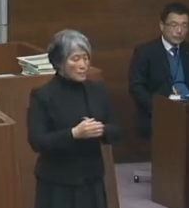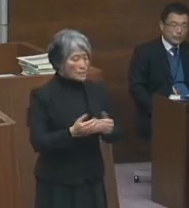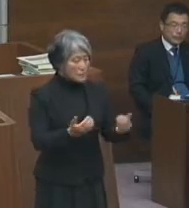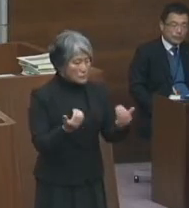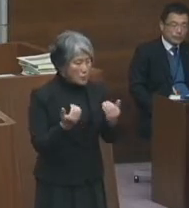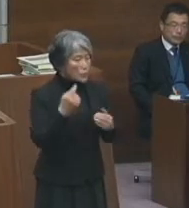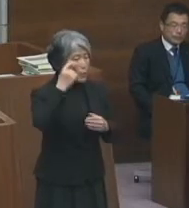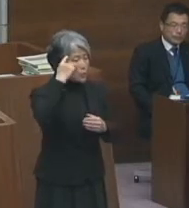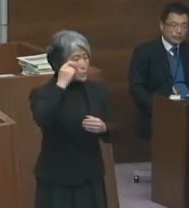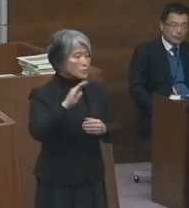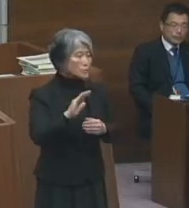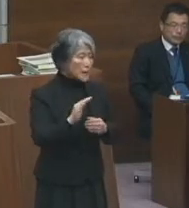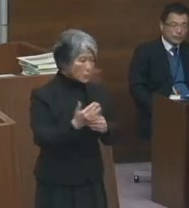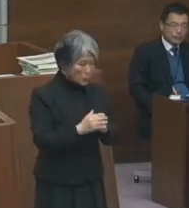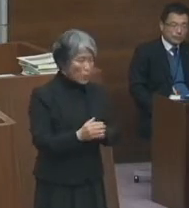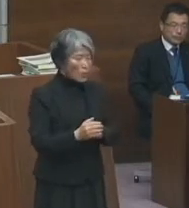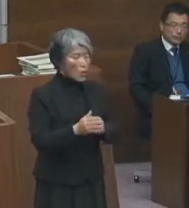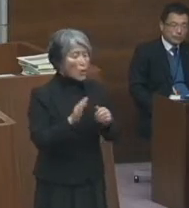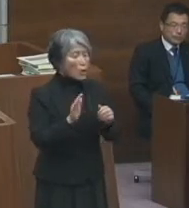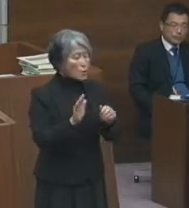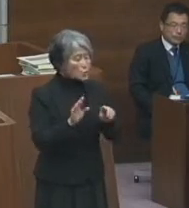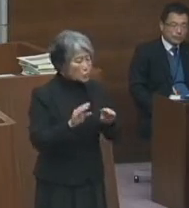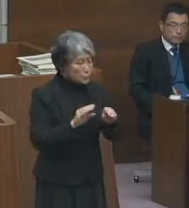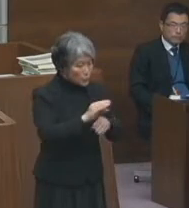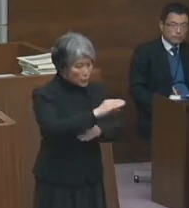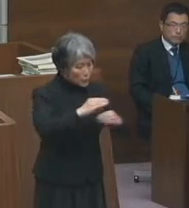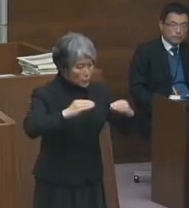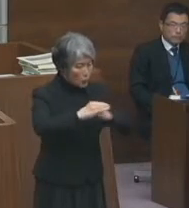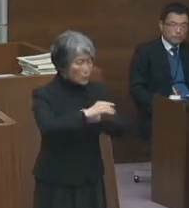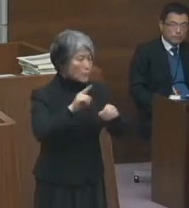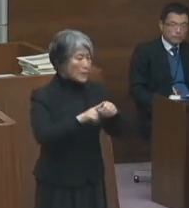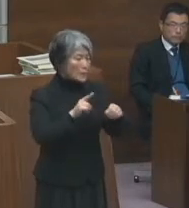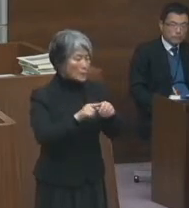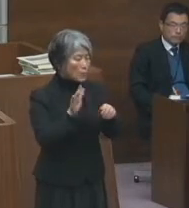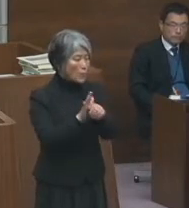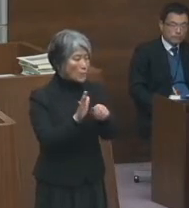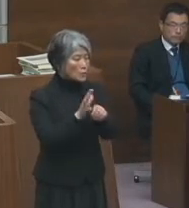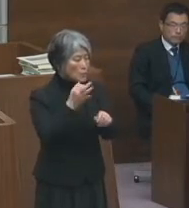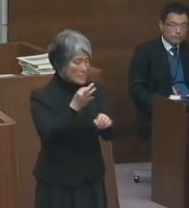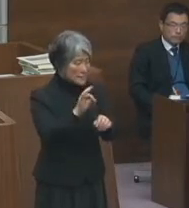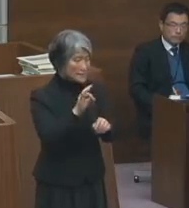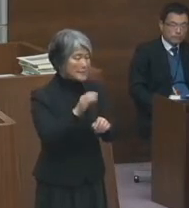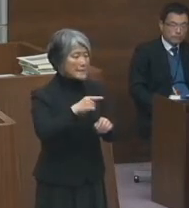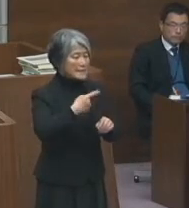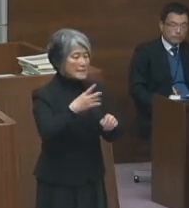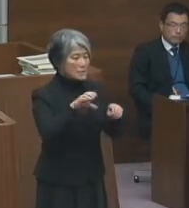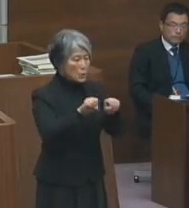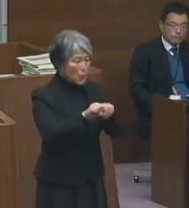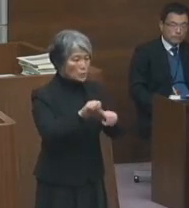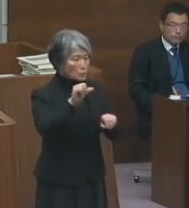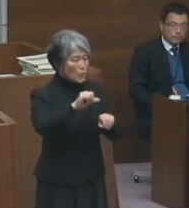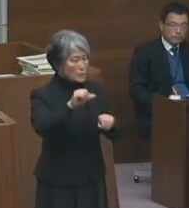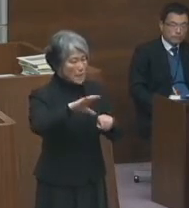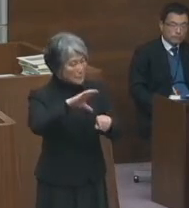平成29年度の決算額で約1億5400万円を計上しており、また